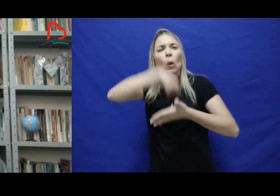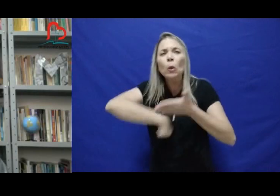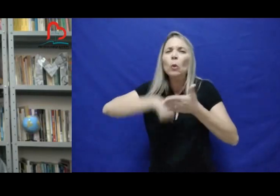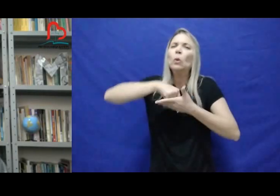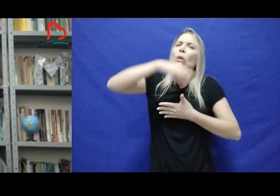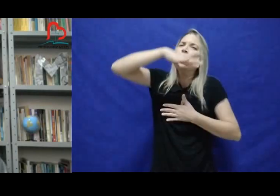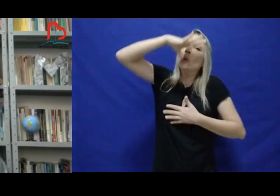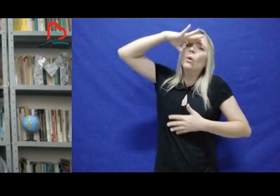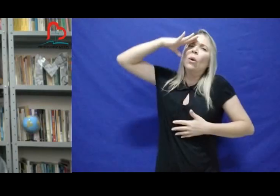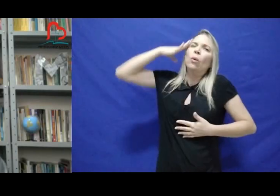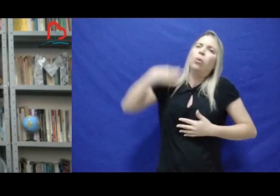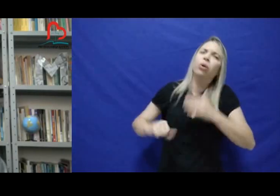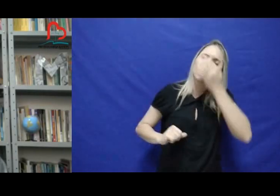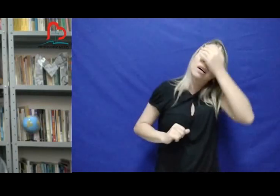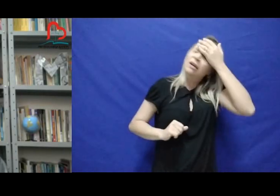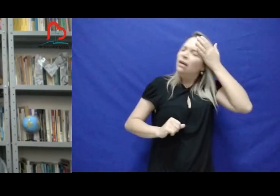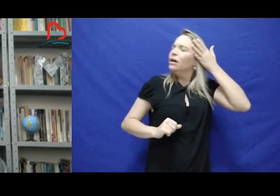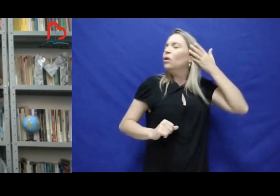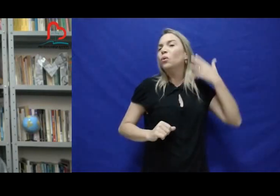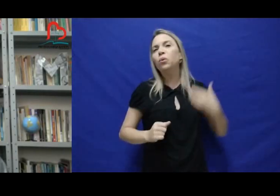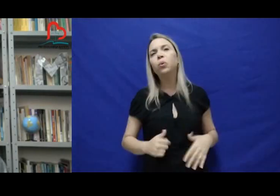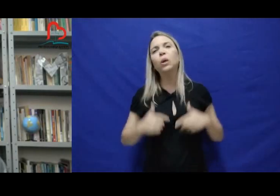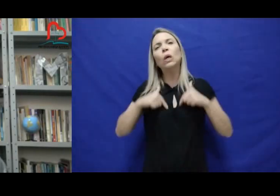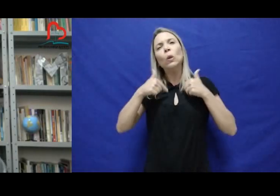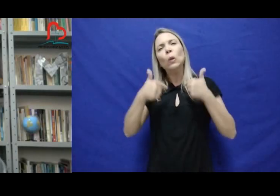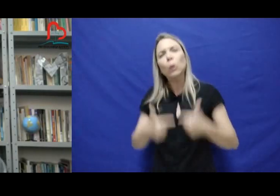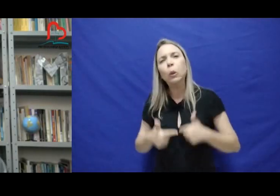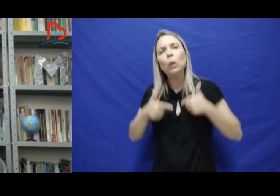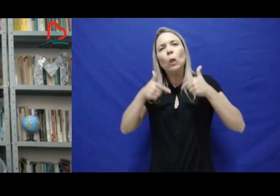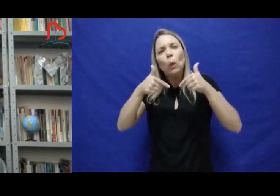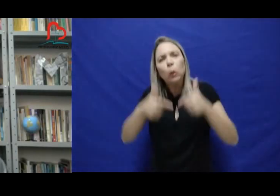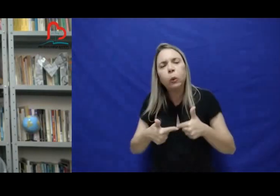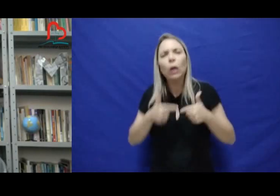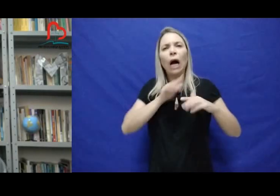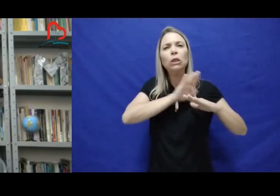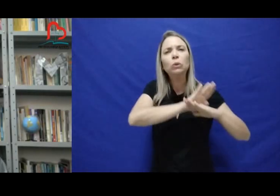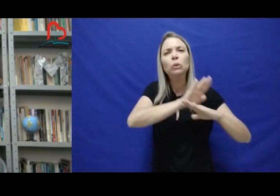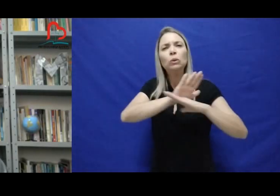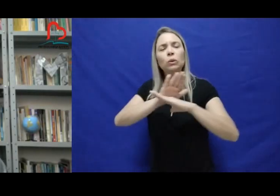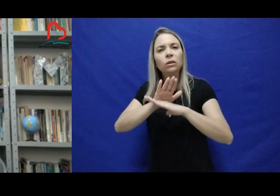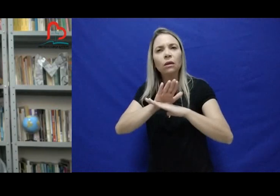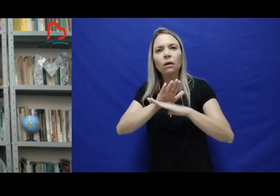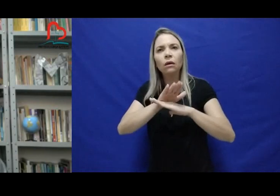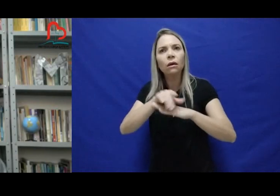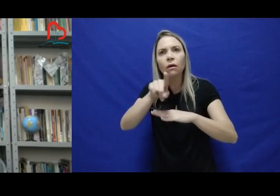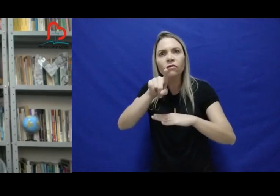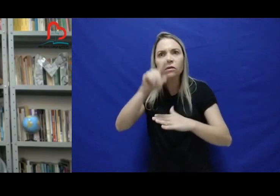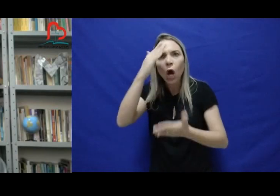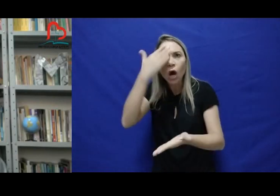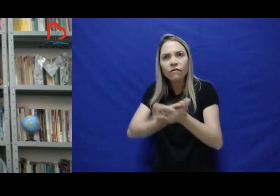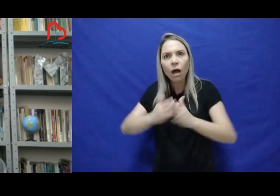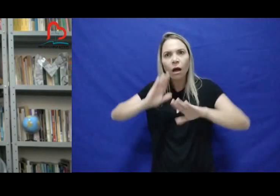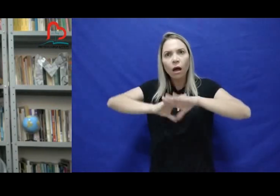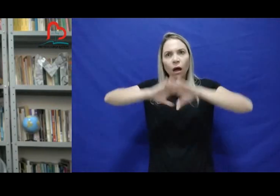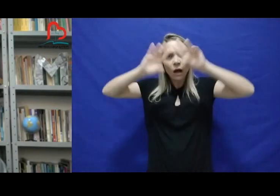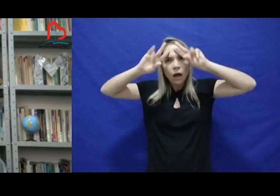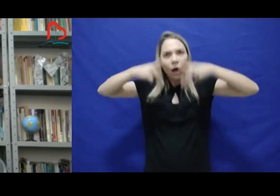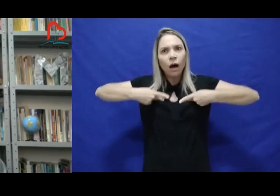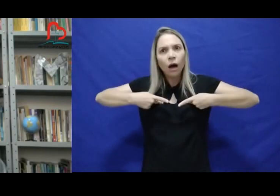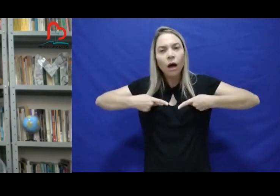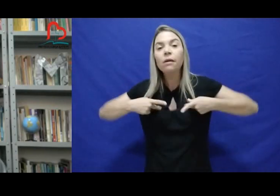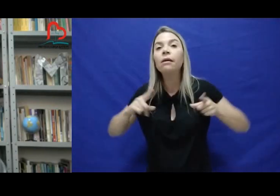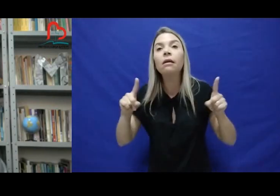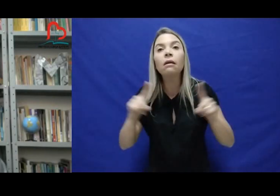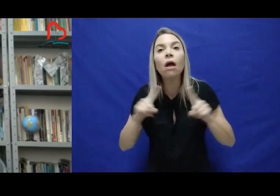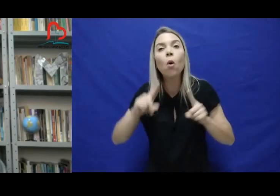lar, nas suas lutas para atender àqueles que estão à sua volta. Não ceda à tentação